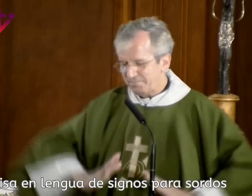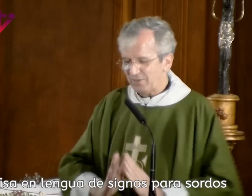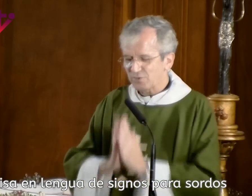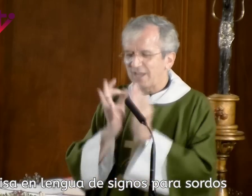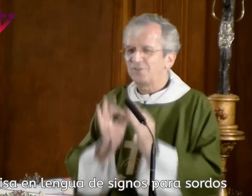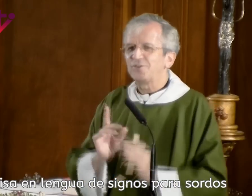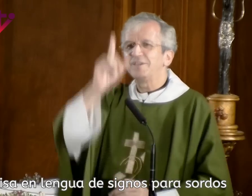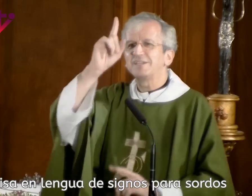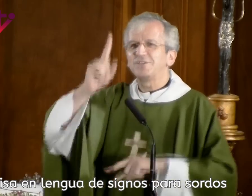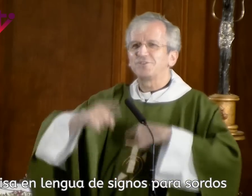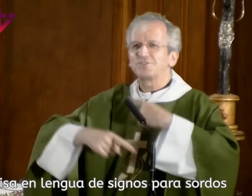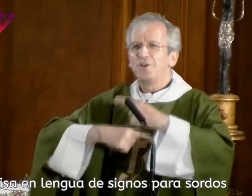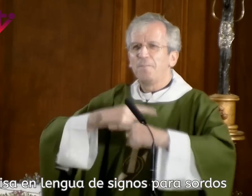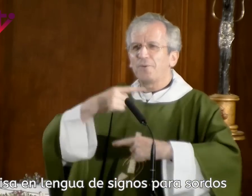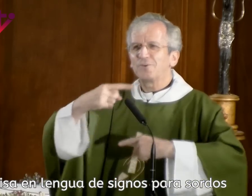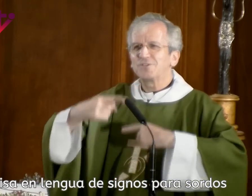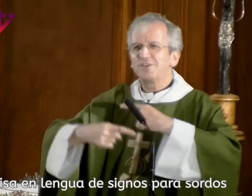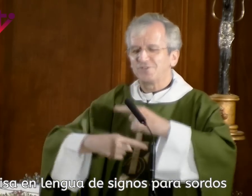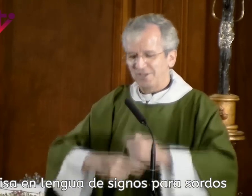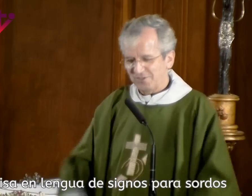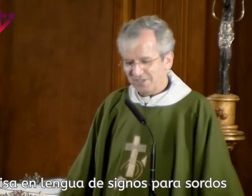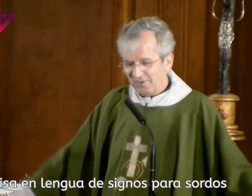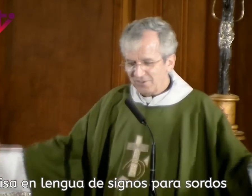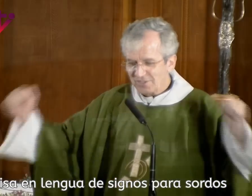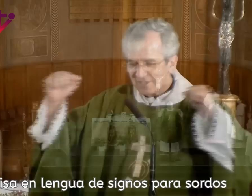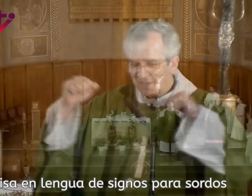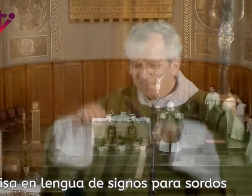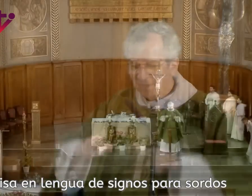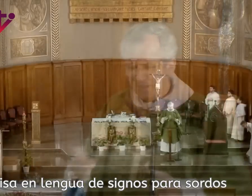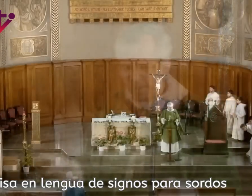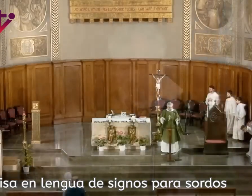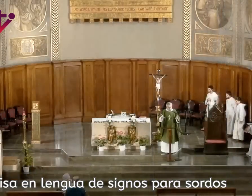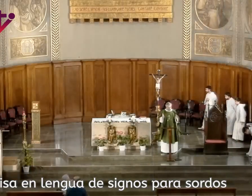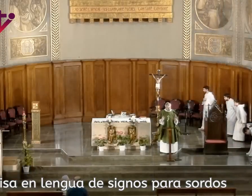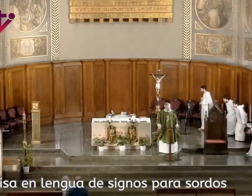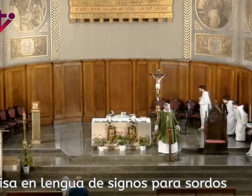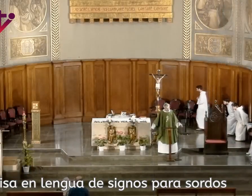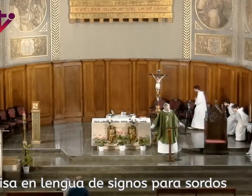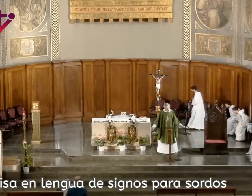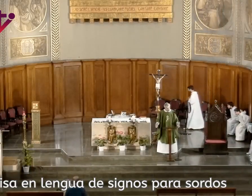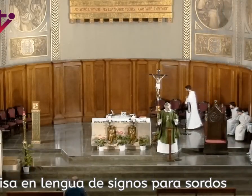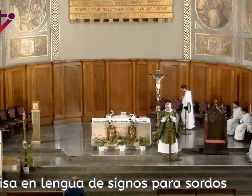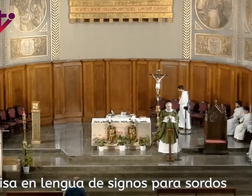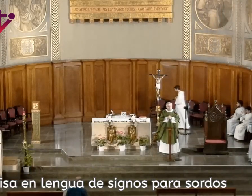Espíritu Santo y es Dios por los siglos de los siglos. Podéis sentaros.